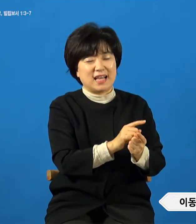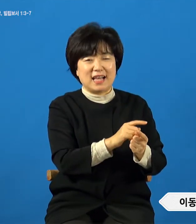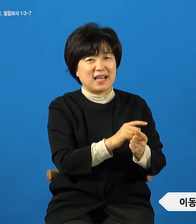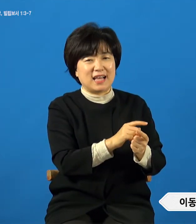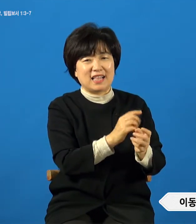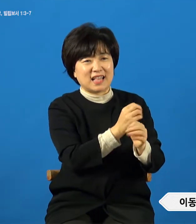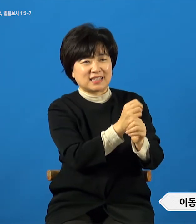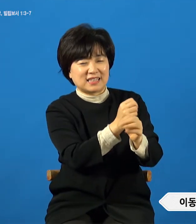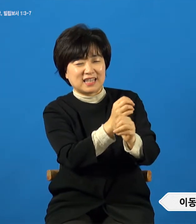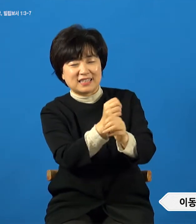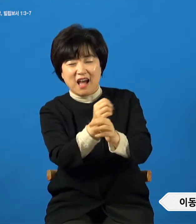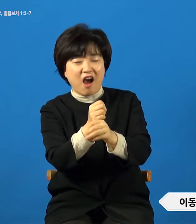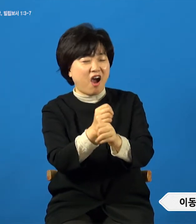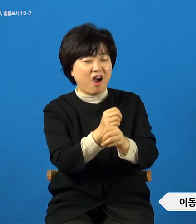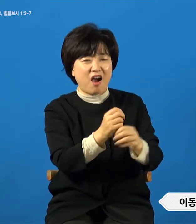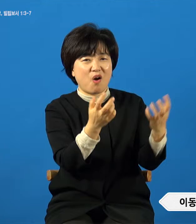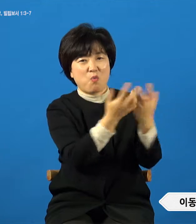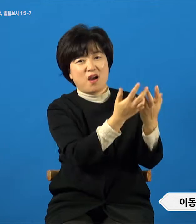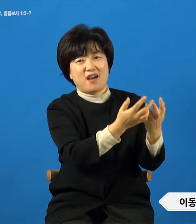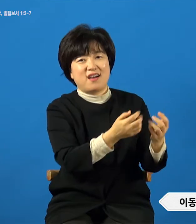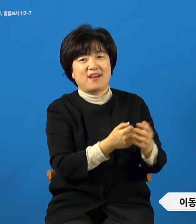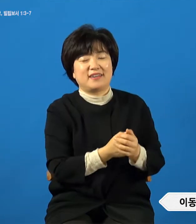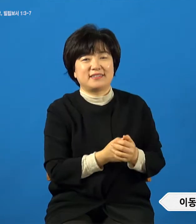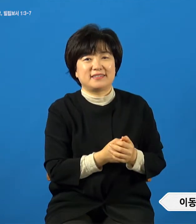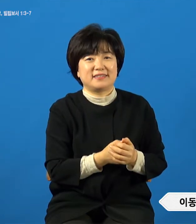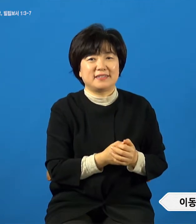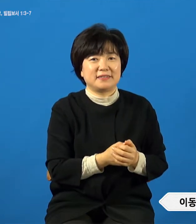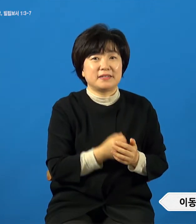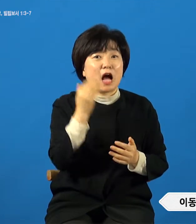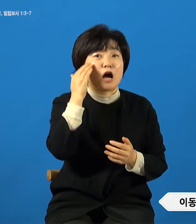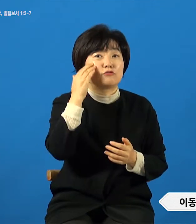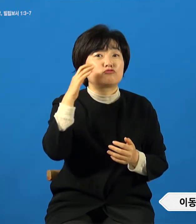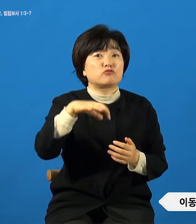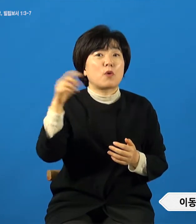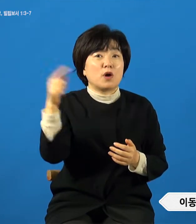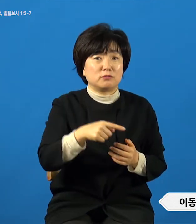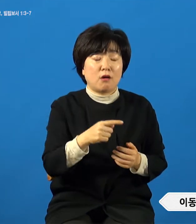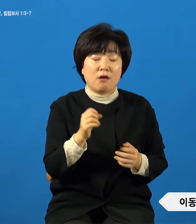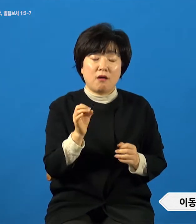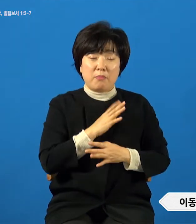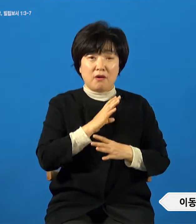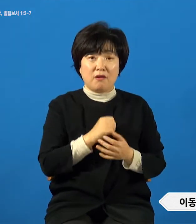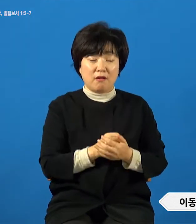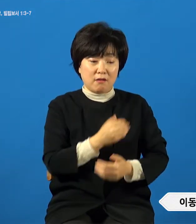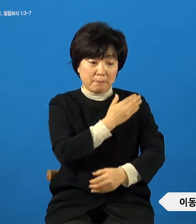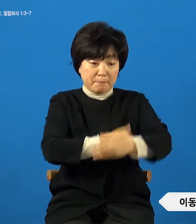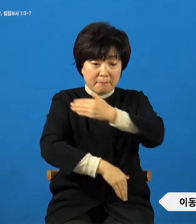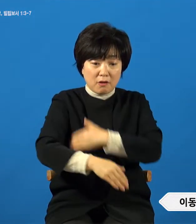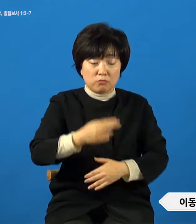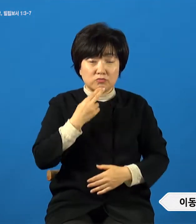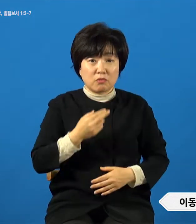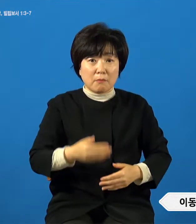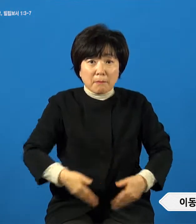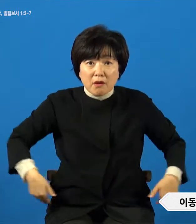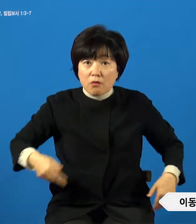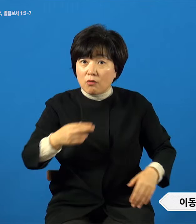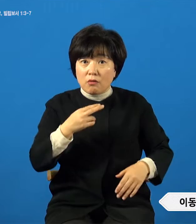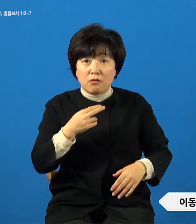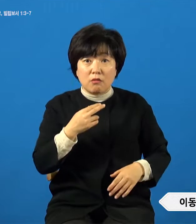네, 지금 한국에 와 있습니다. 네, 참 놀라운 사람이에요. 팔도 없잖아요. 다리도 없어요. 아무것도 없어요.